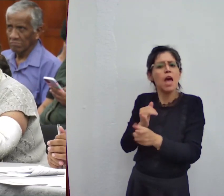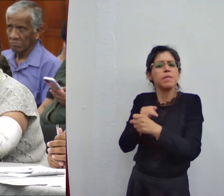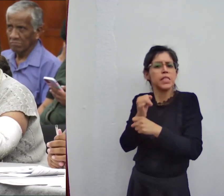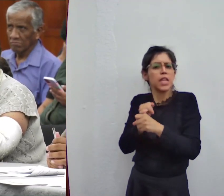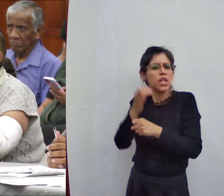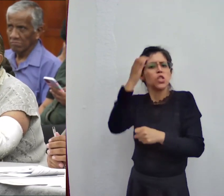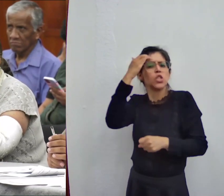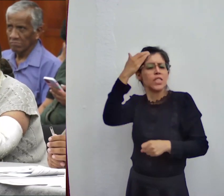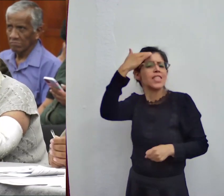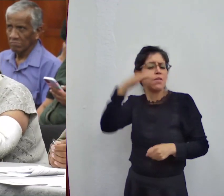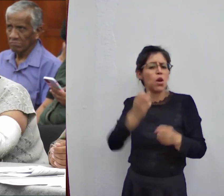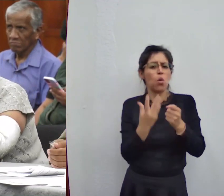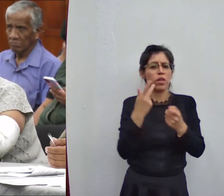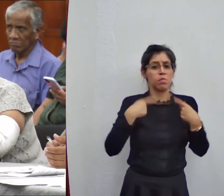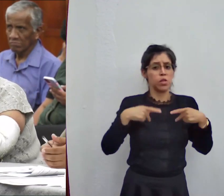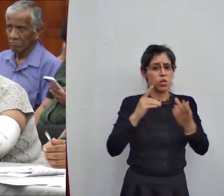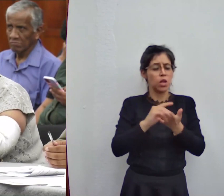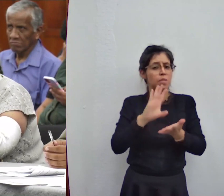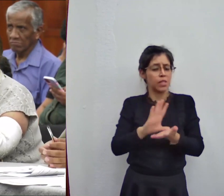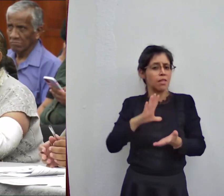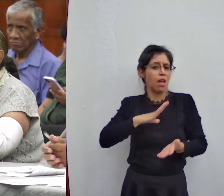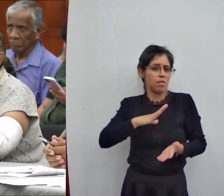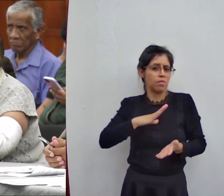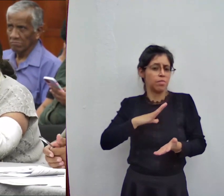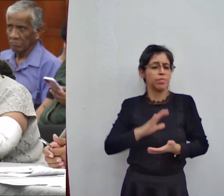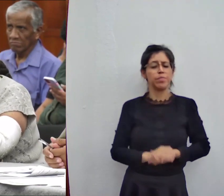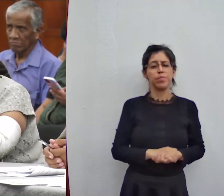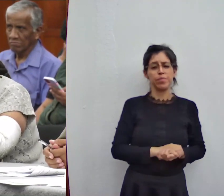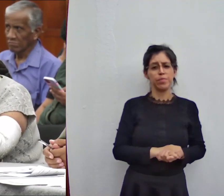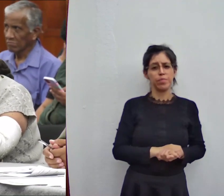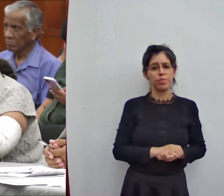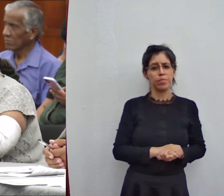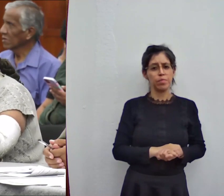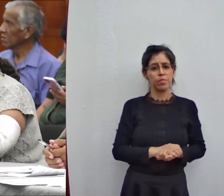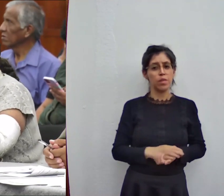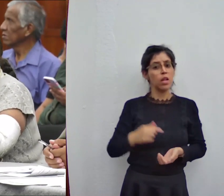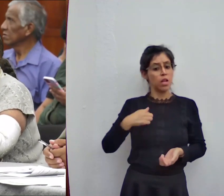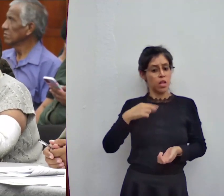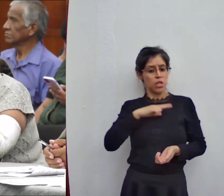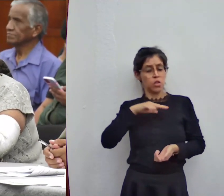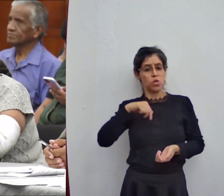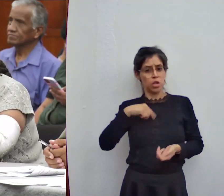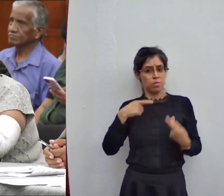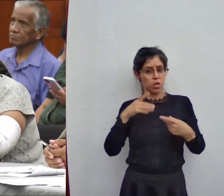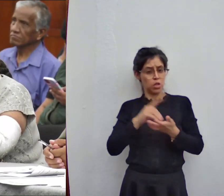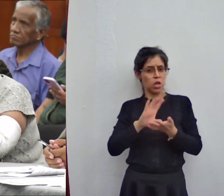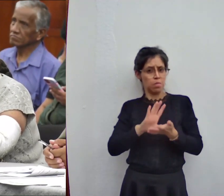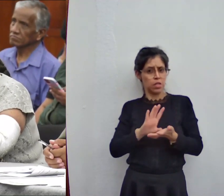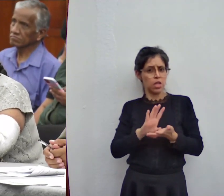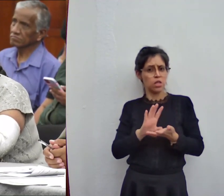de campo, que nosotros ya no simulemos, que nosotros tengamos, tanto con los